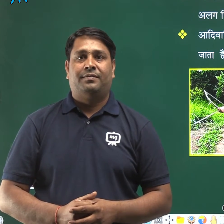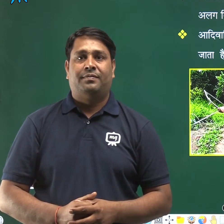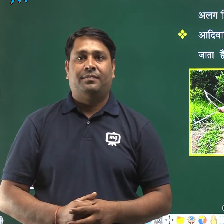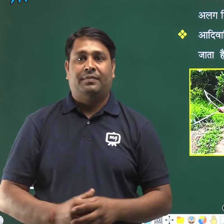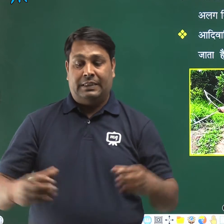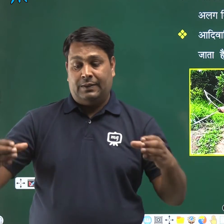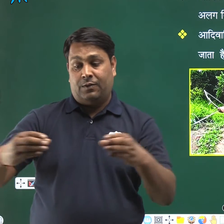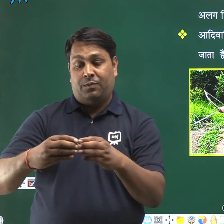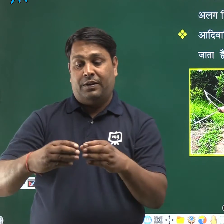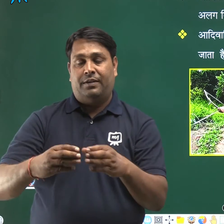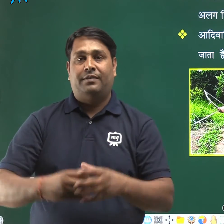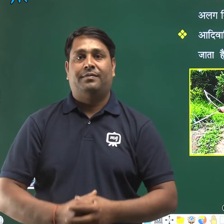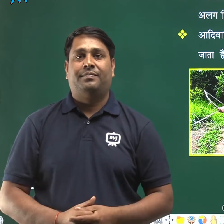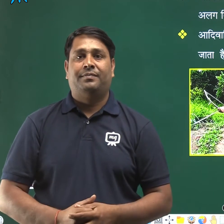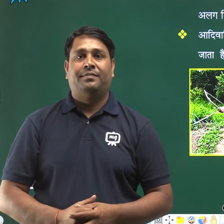समाज